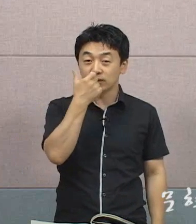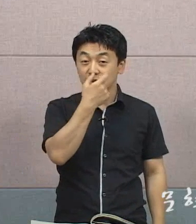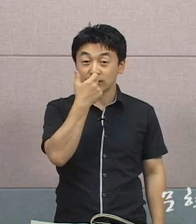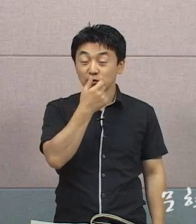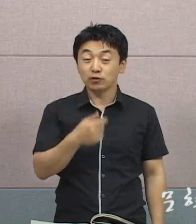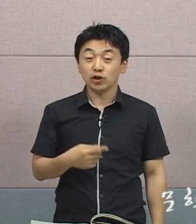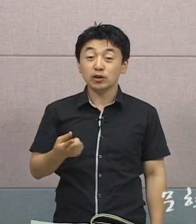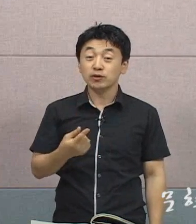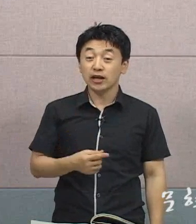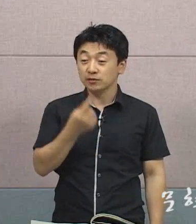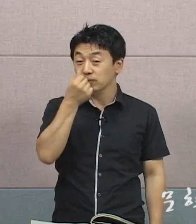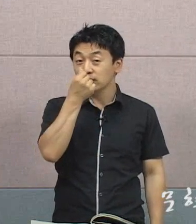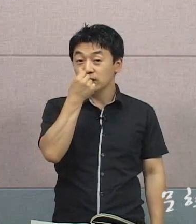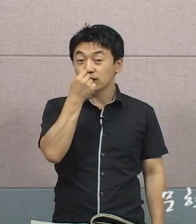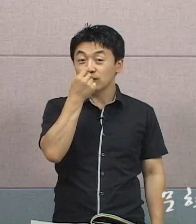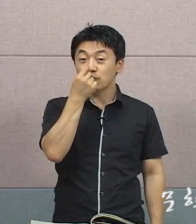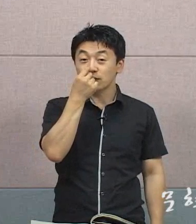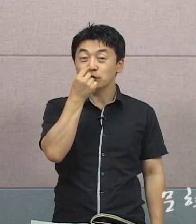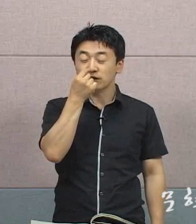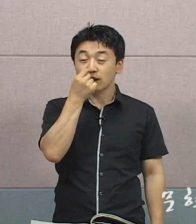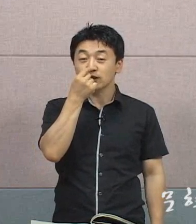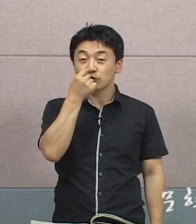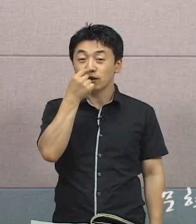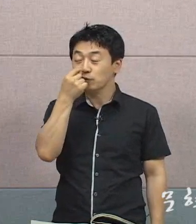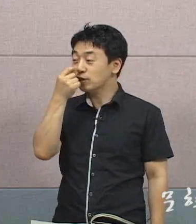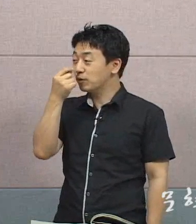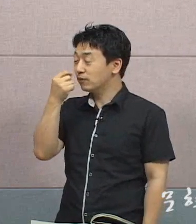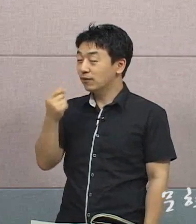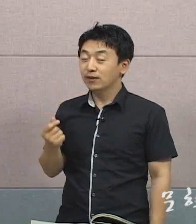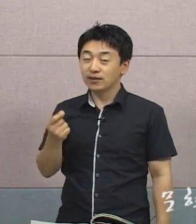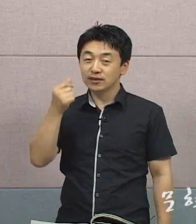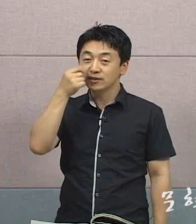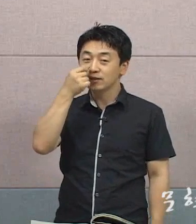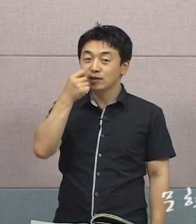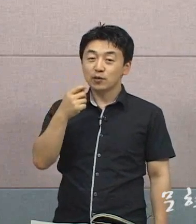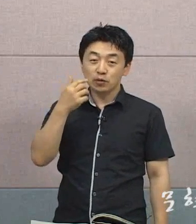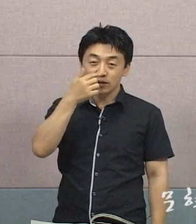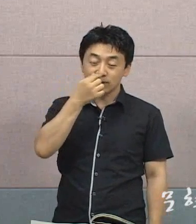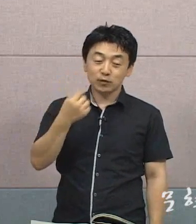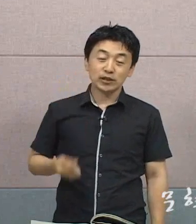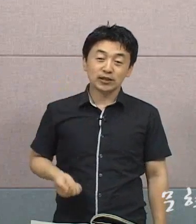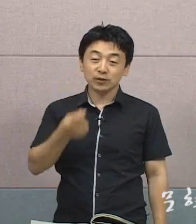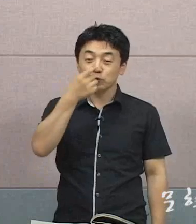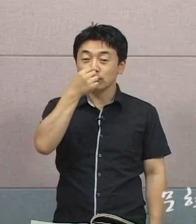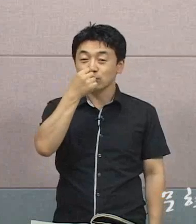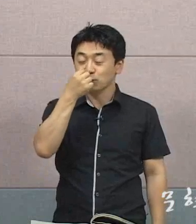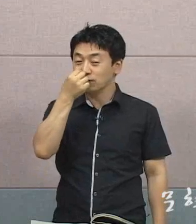이렇게 사용하고요. 여자분들 가끔 이렇게 사용하고 하시기도 해요. 왜냐면 그 코에 이제 화장이 다 묻어난다고 이렇게